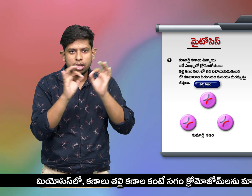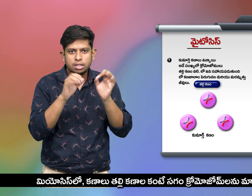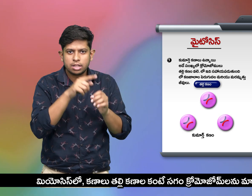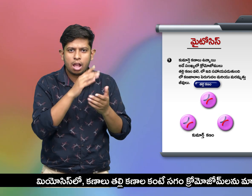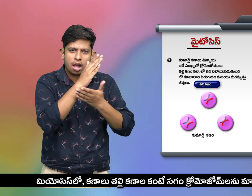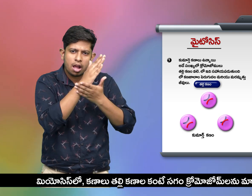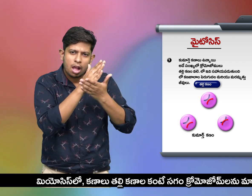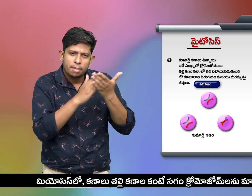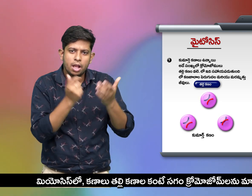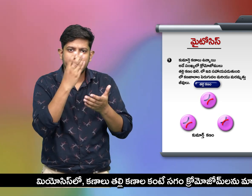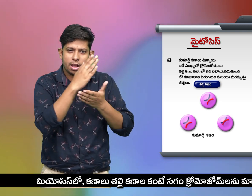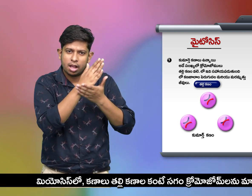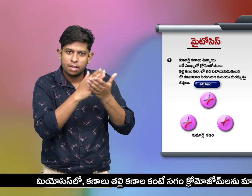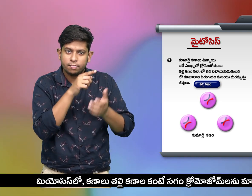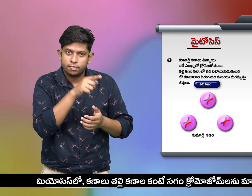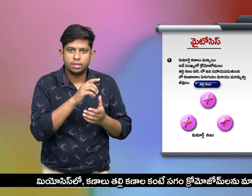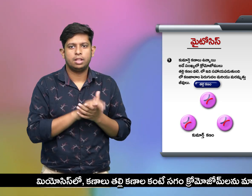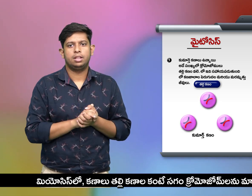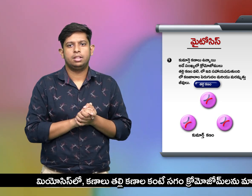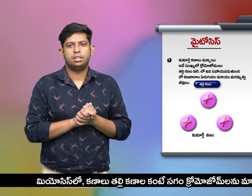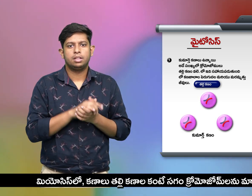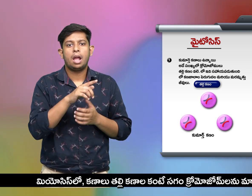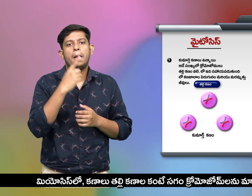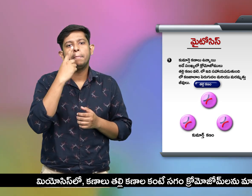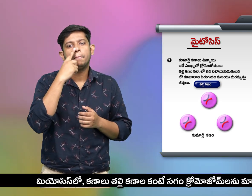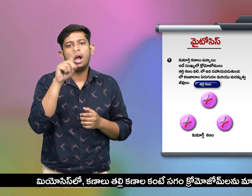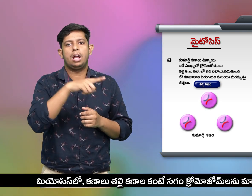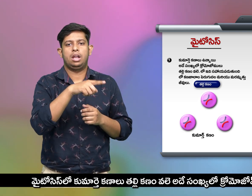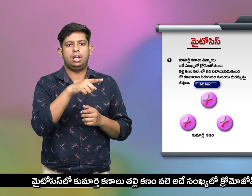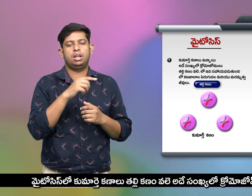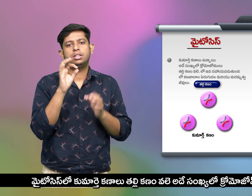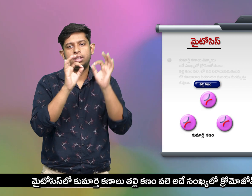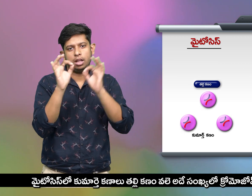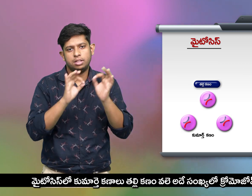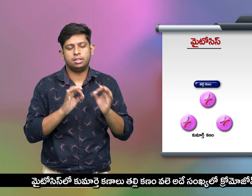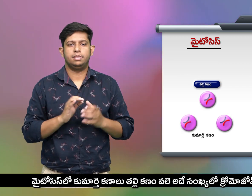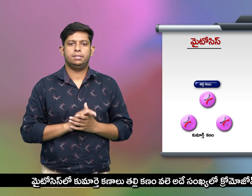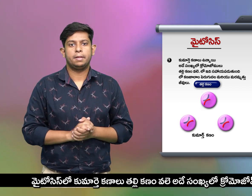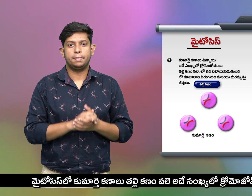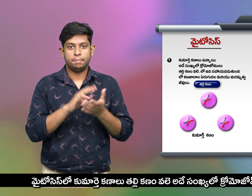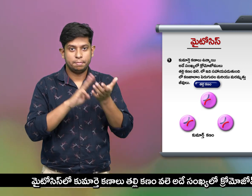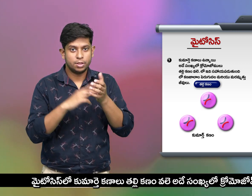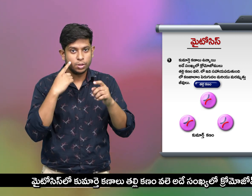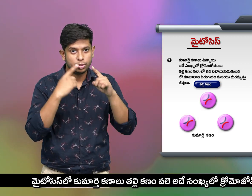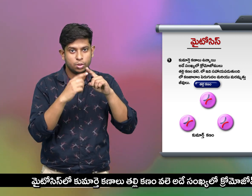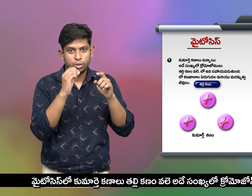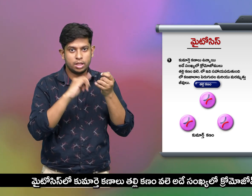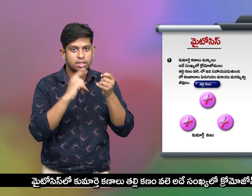కంటే సగం క్రోమోజోమ్లను మాత్రమే కలిగి ఉంటాయి. మైటోసిస్లో కుమార్తె కణాలు తల్లి కణం వలె